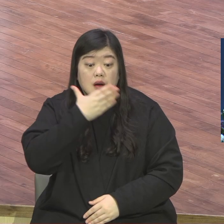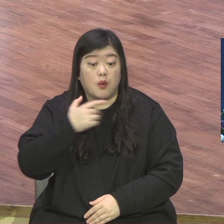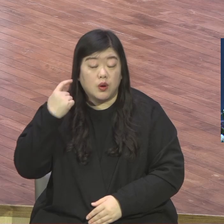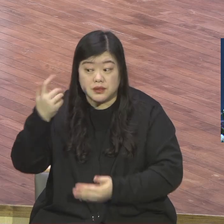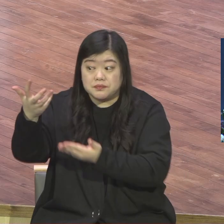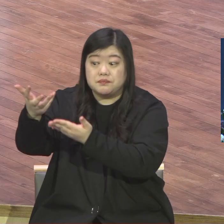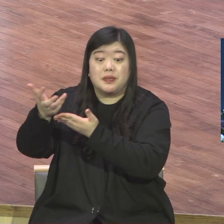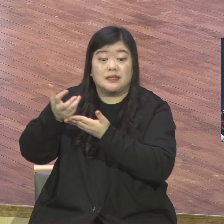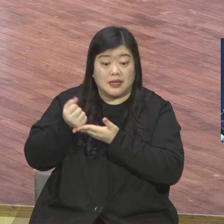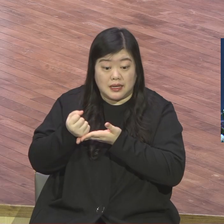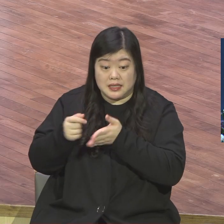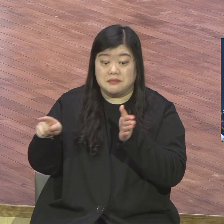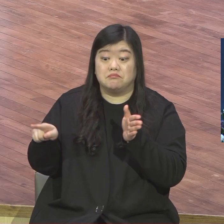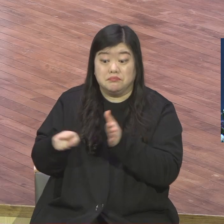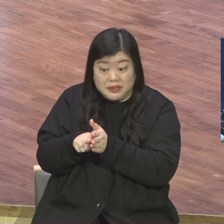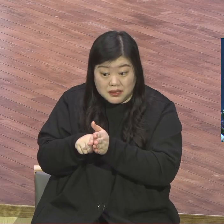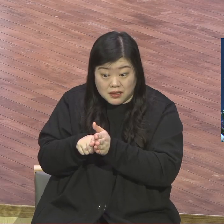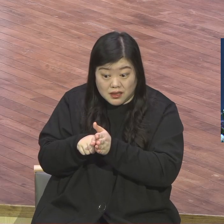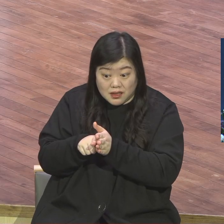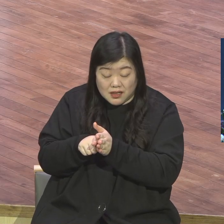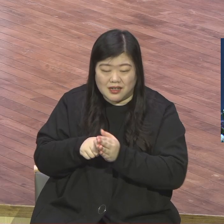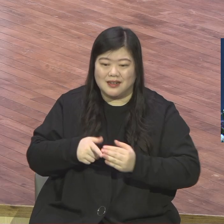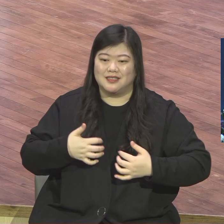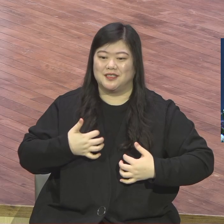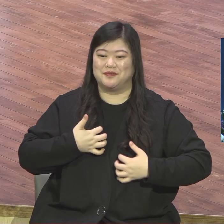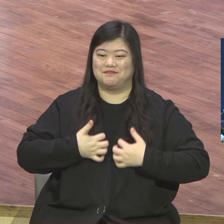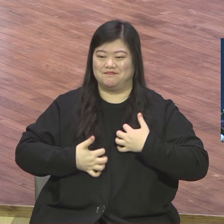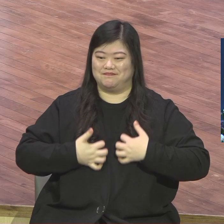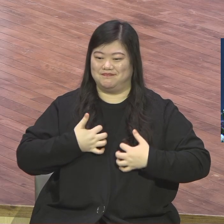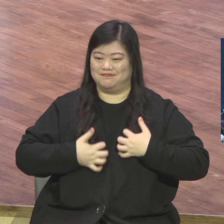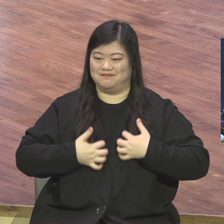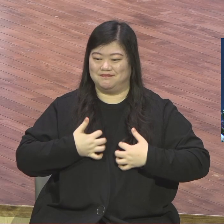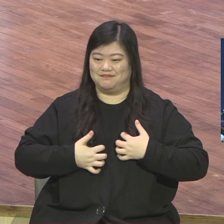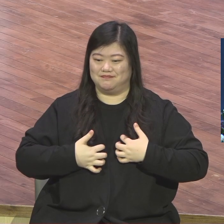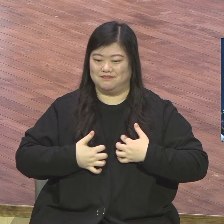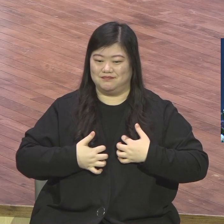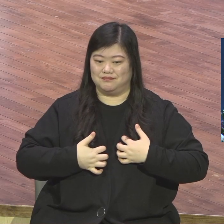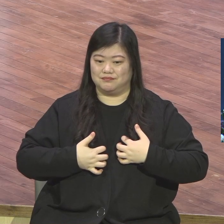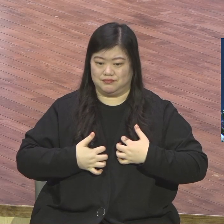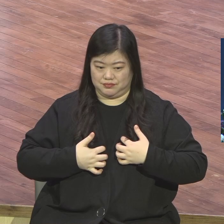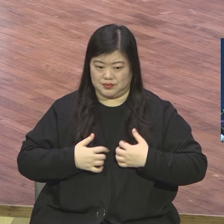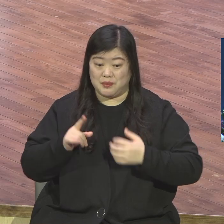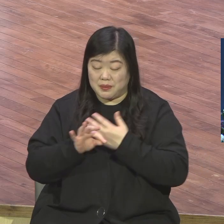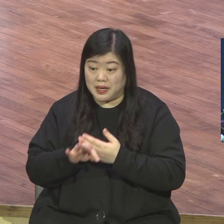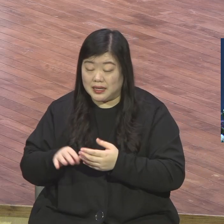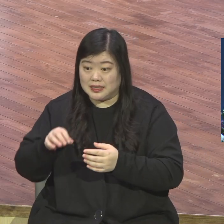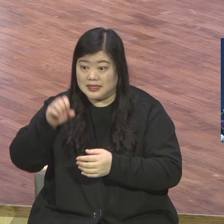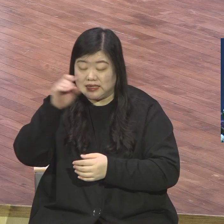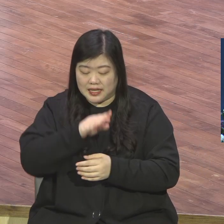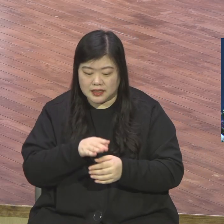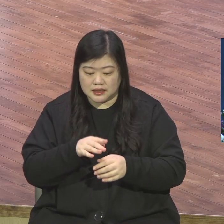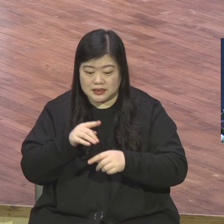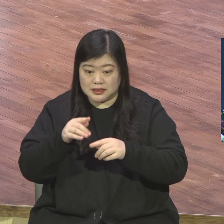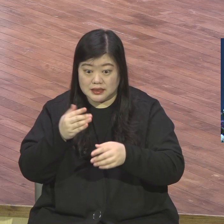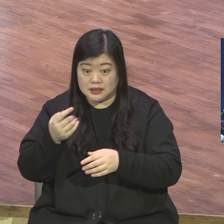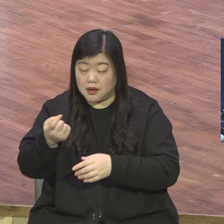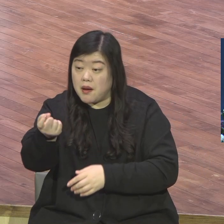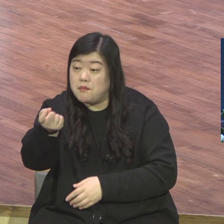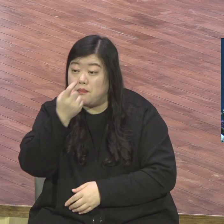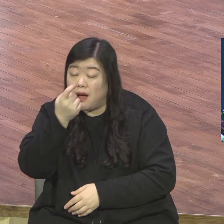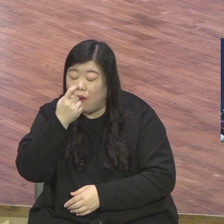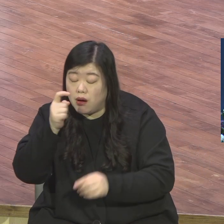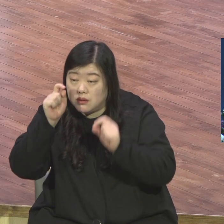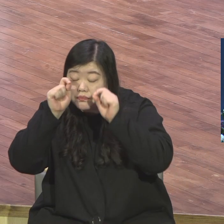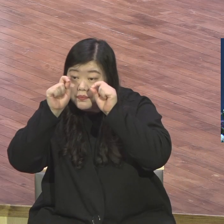누리는 단계로 영적 업그레이드가 돼야 돼요. 영적인 업그레이드. 아 정말 이분은 영적 업그레이드 됐구나.